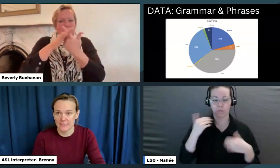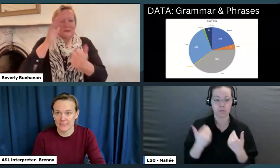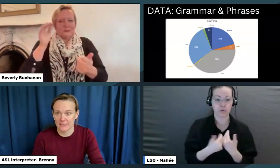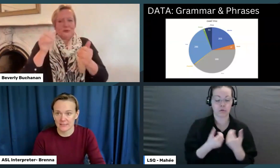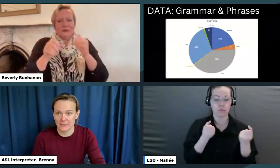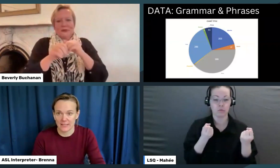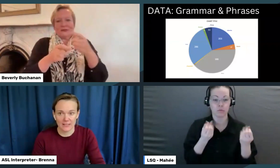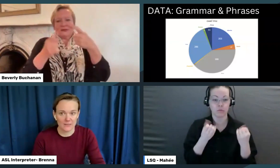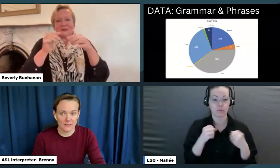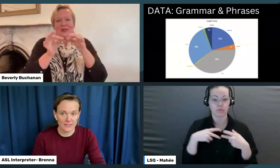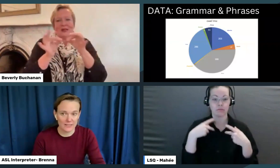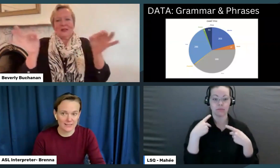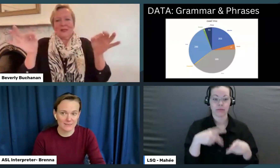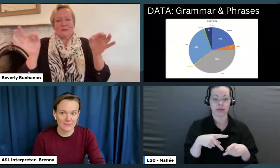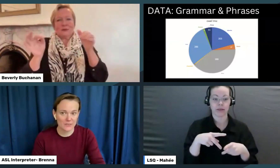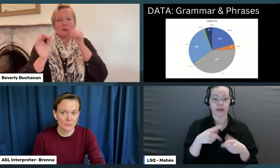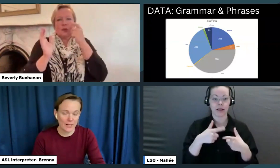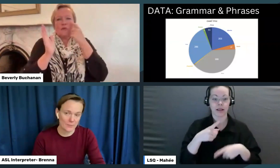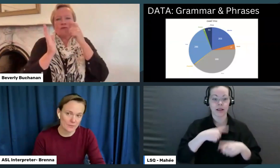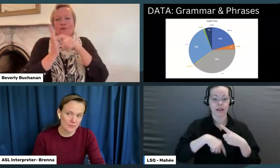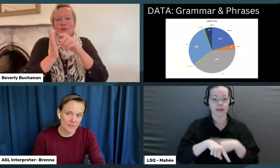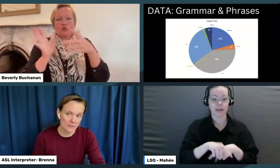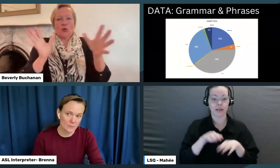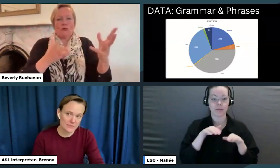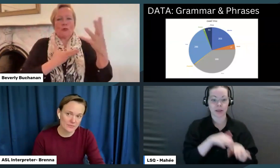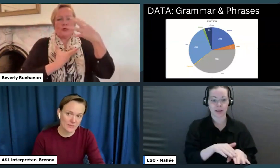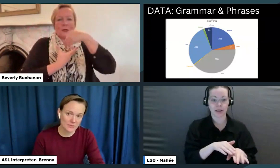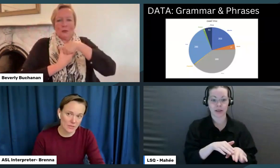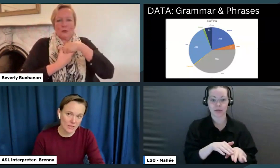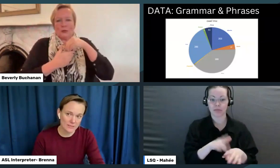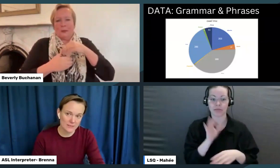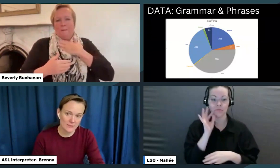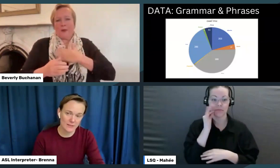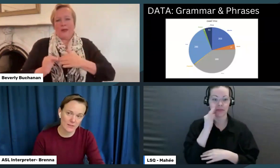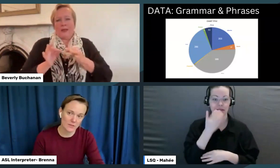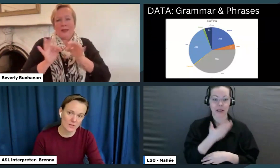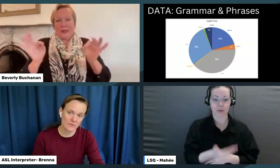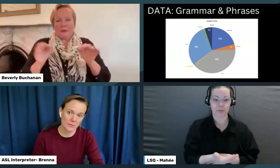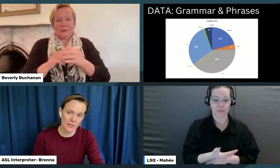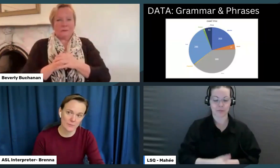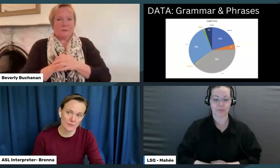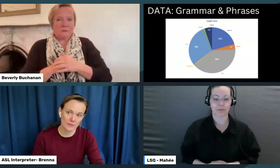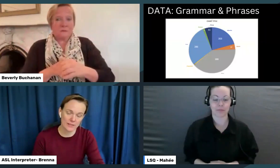noms. Sur le plan de la grammaire, il n'y en avait pas beaucoup